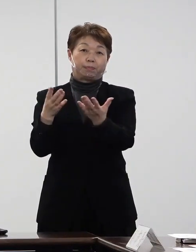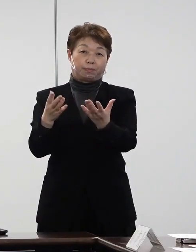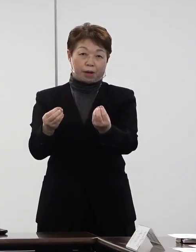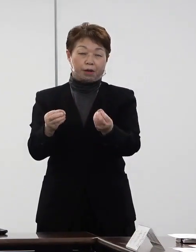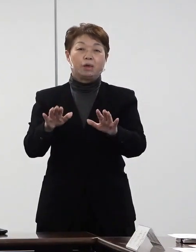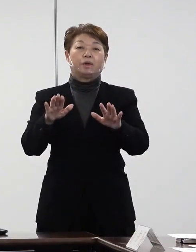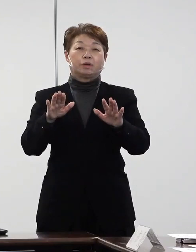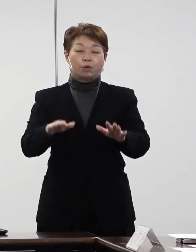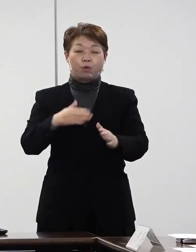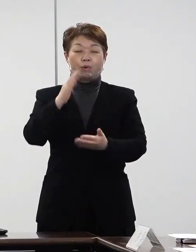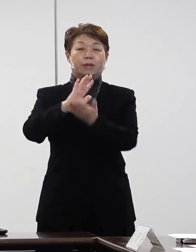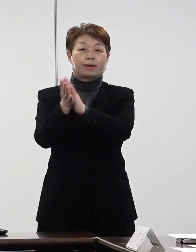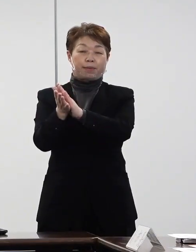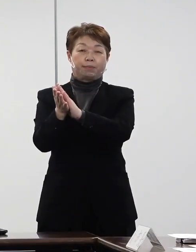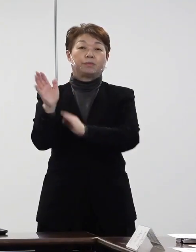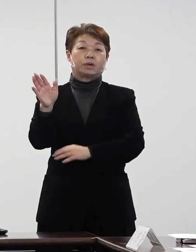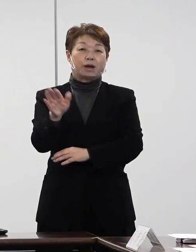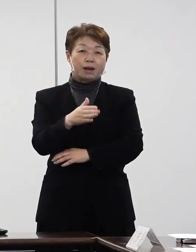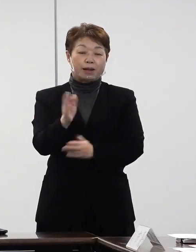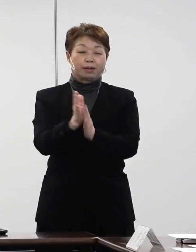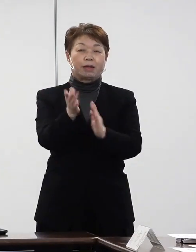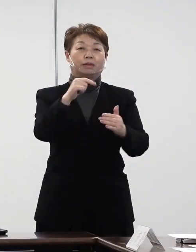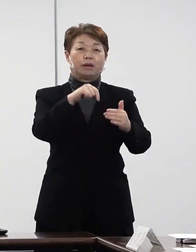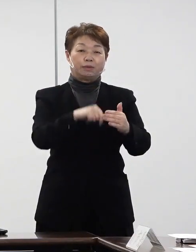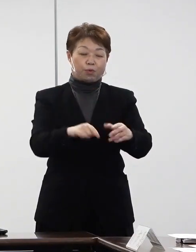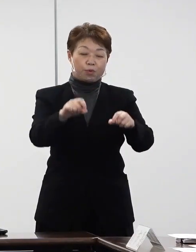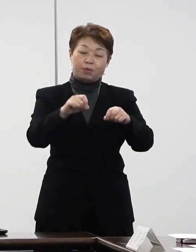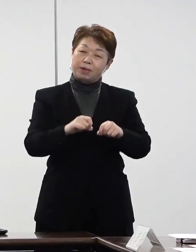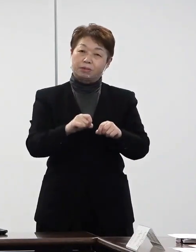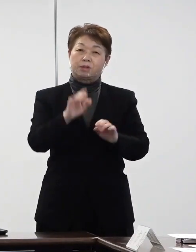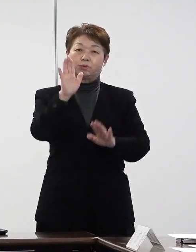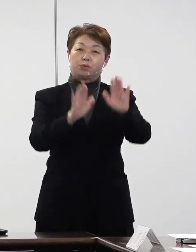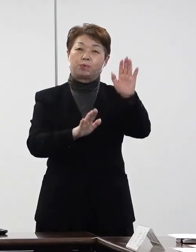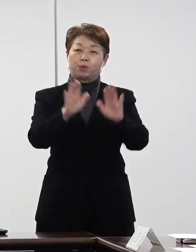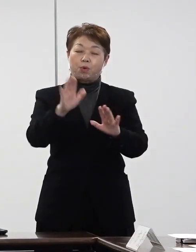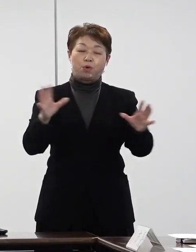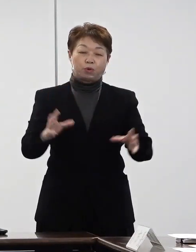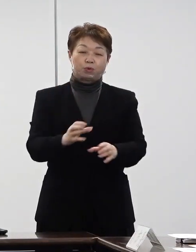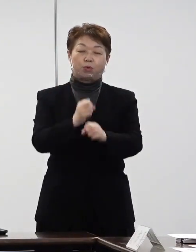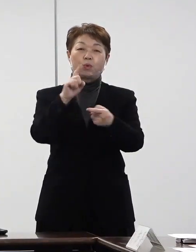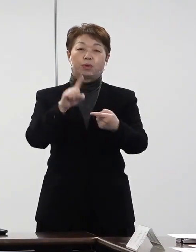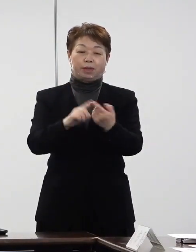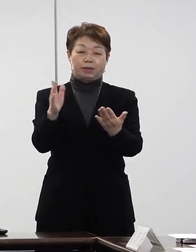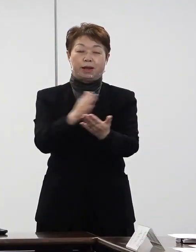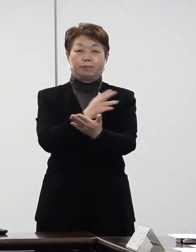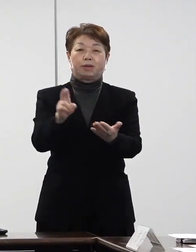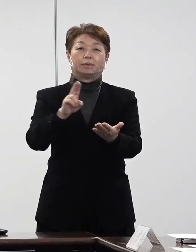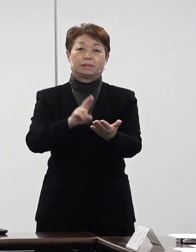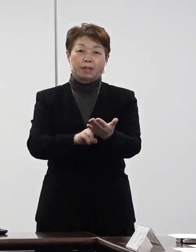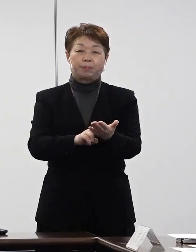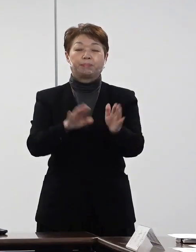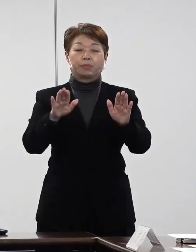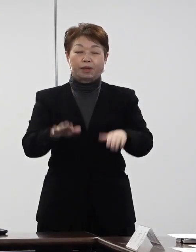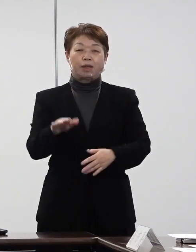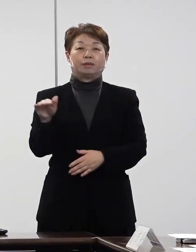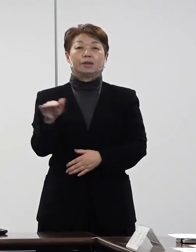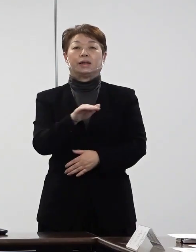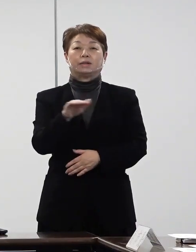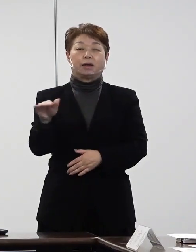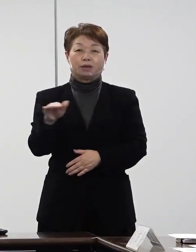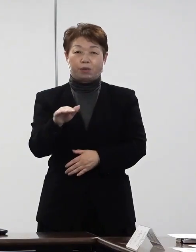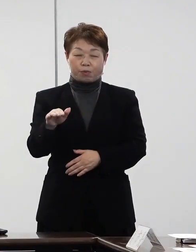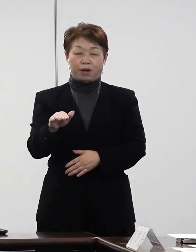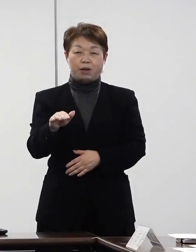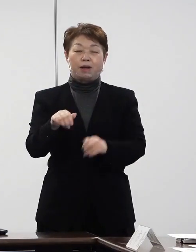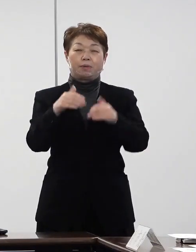日青森県より県内の感染状況等を総合的に判断し、現時点においてまん延防止